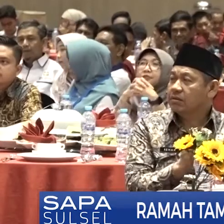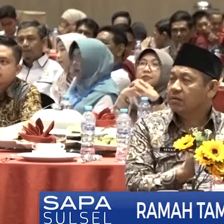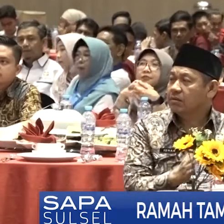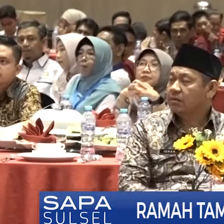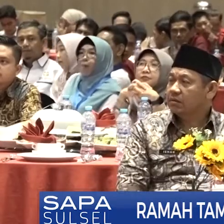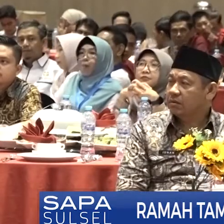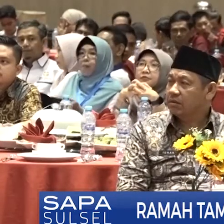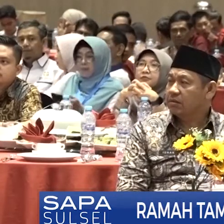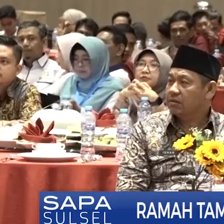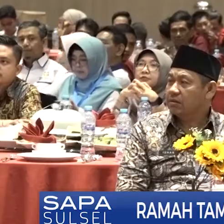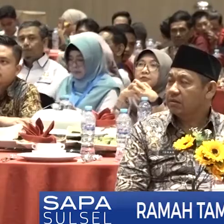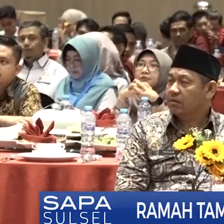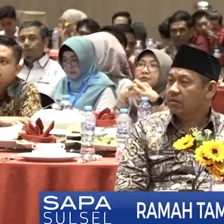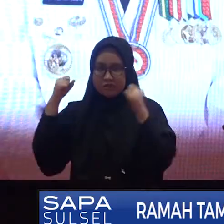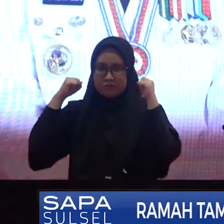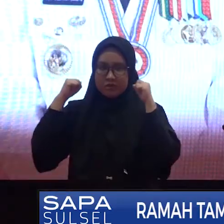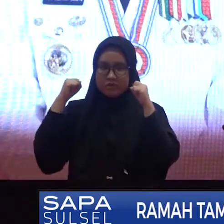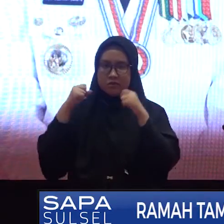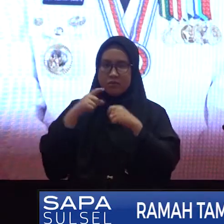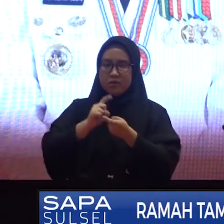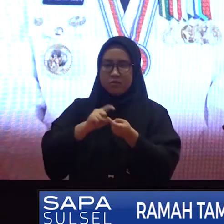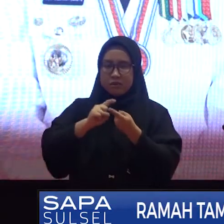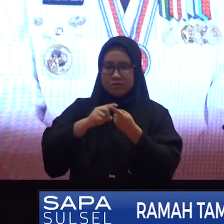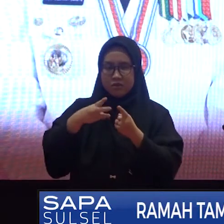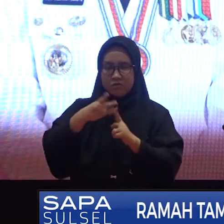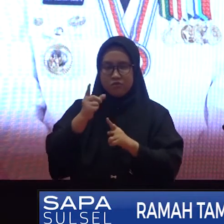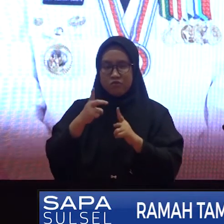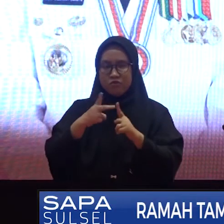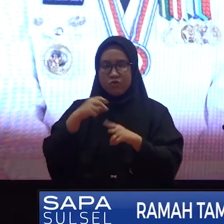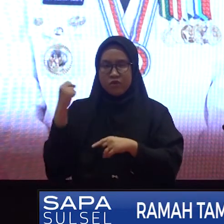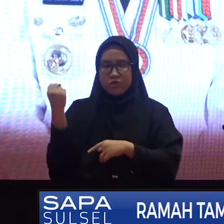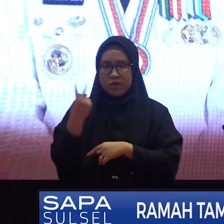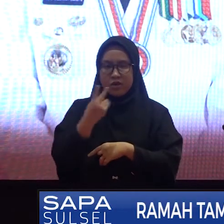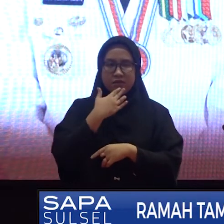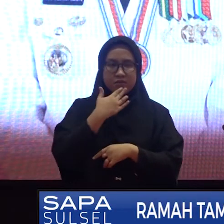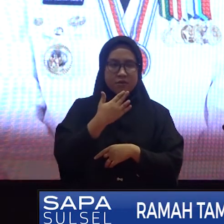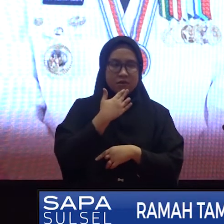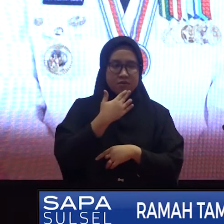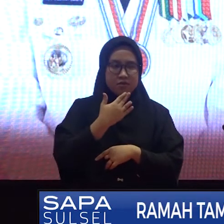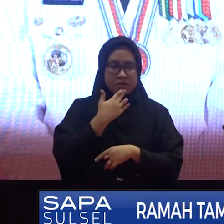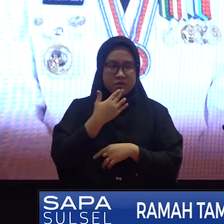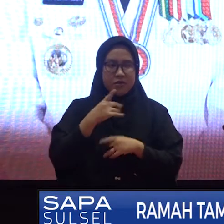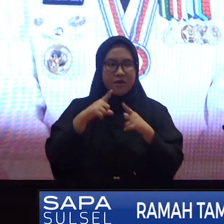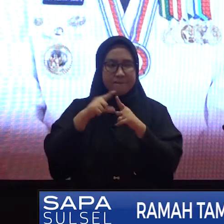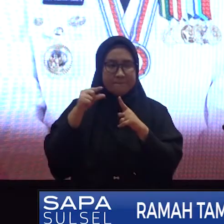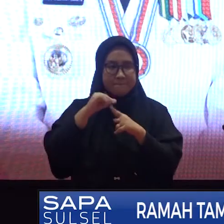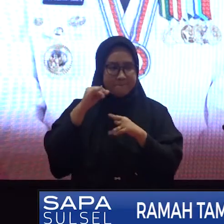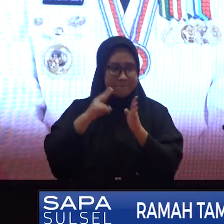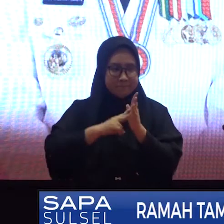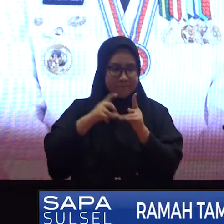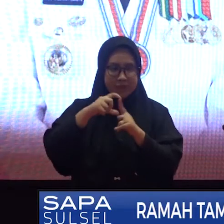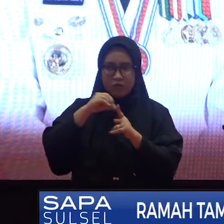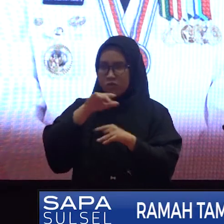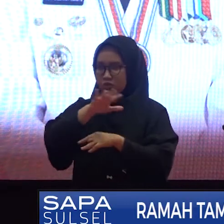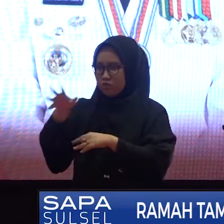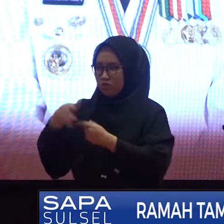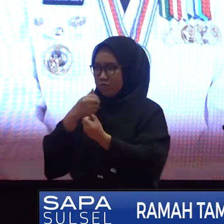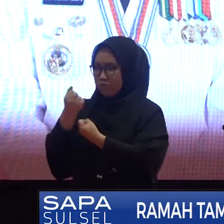kepada teman-teman buruh yang kedua terima kasih kepada teman-teman apindo ya para